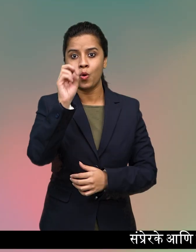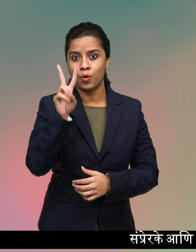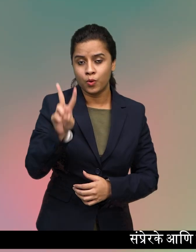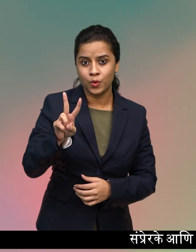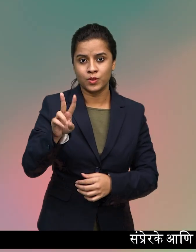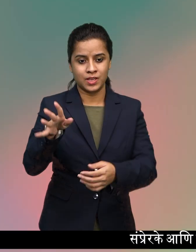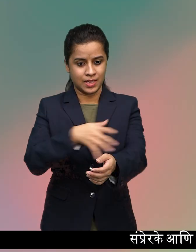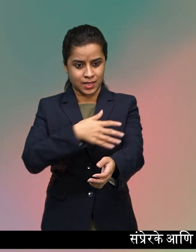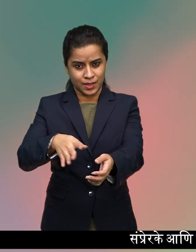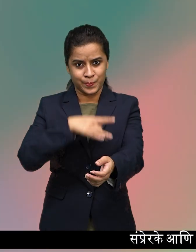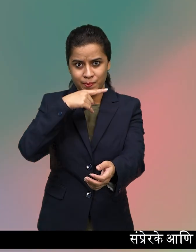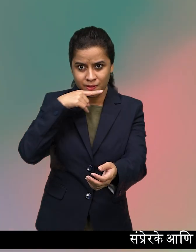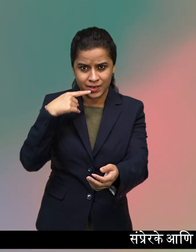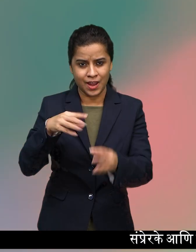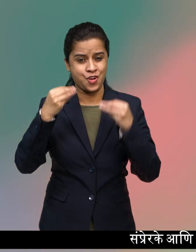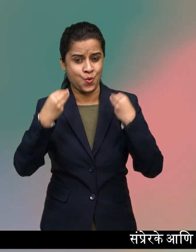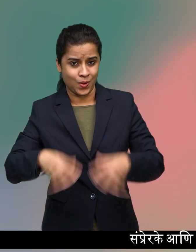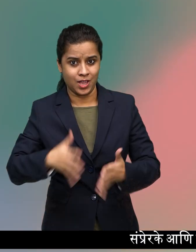संप्रेरके आणि कचरा पदार्थांचे शरीरभर वहन